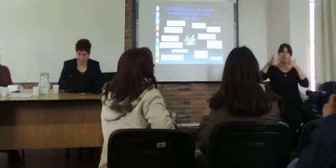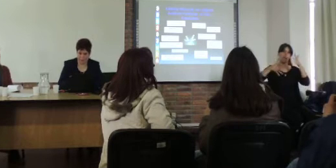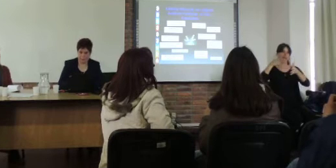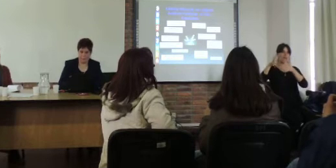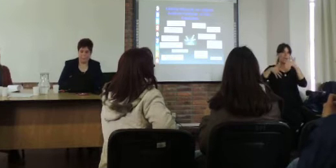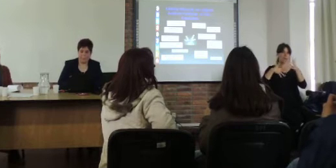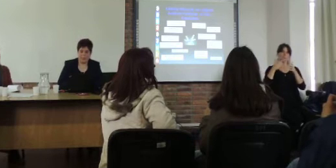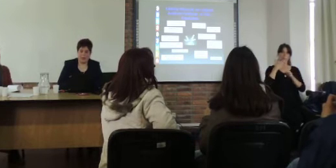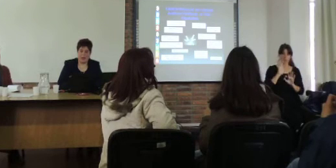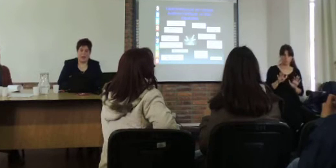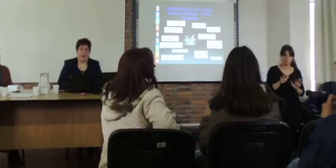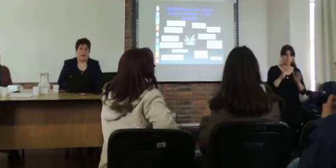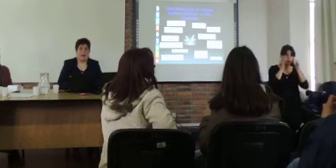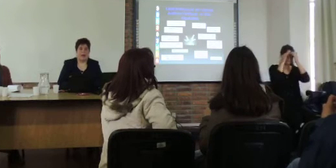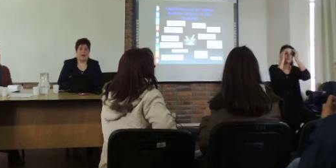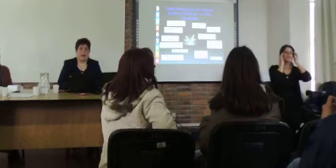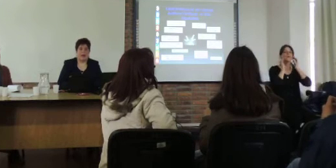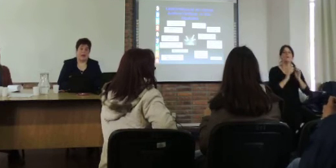modo de ejemplo.